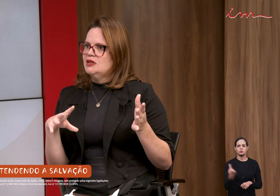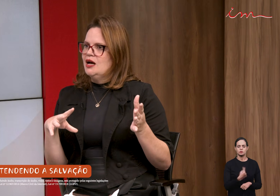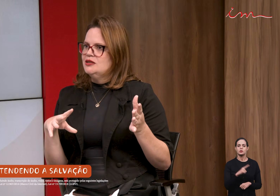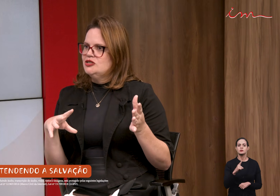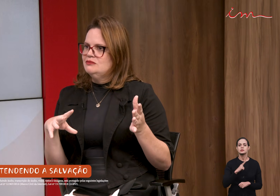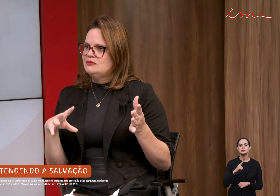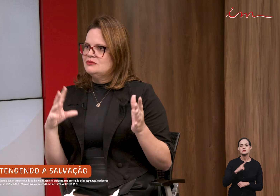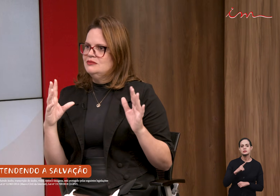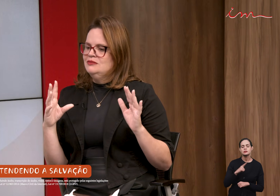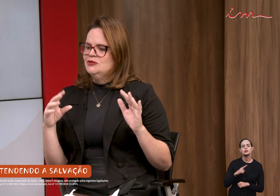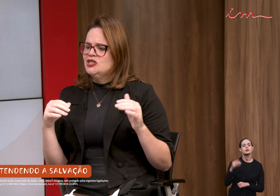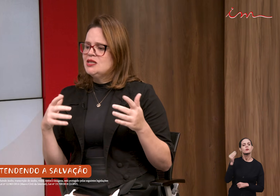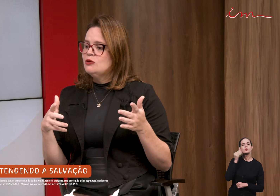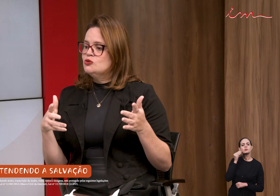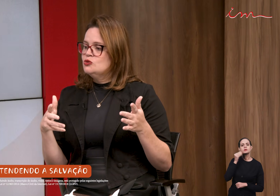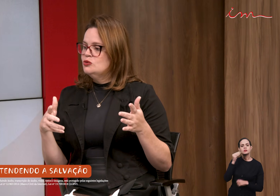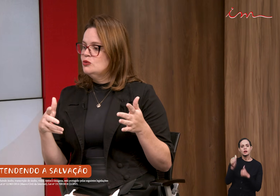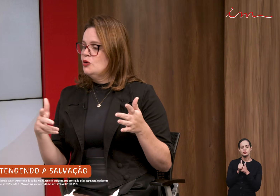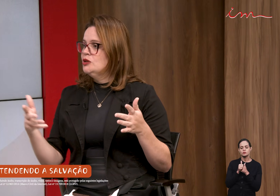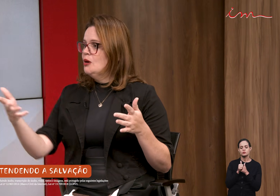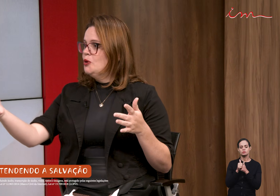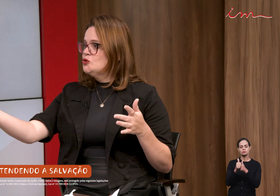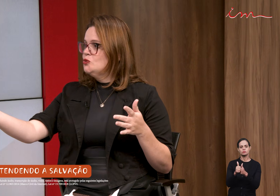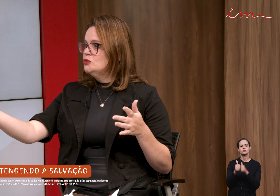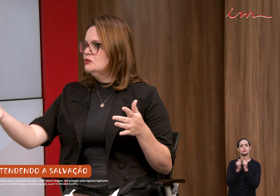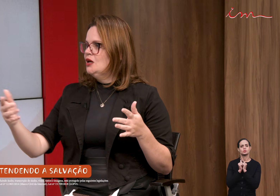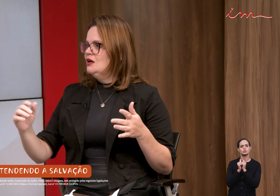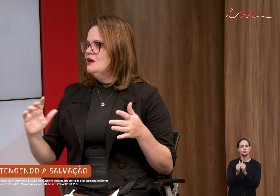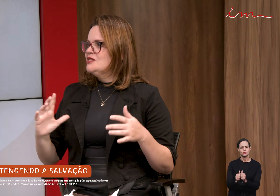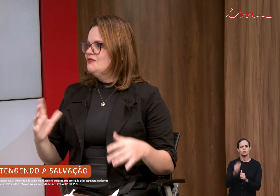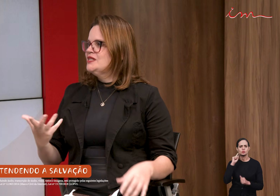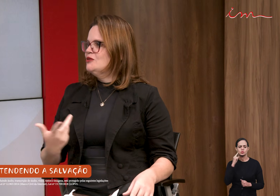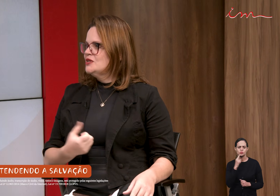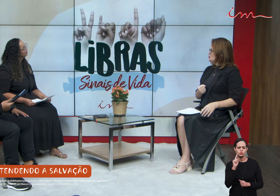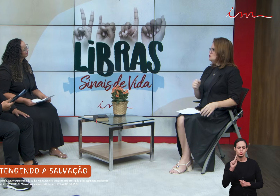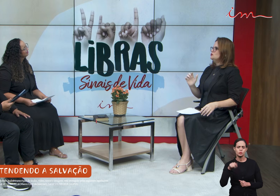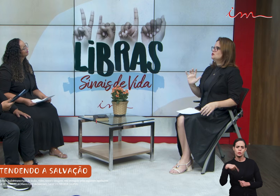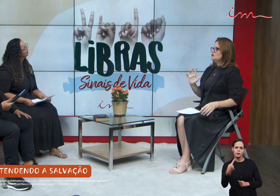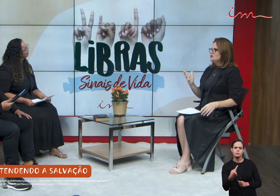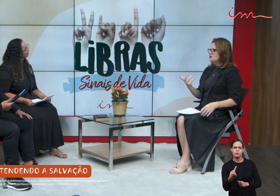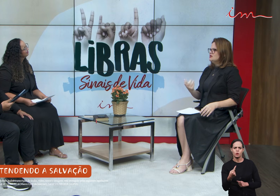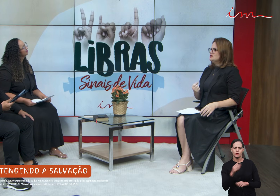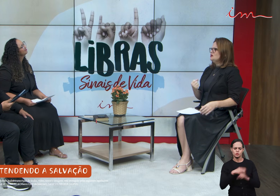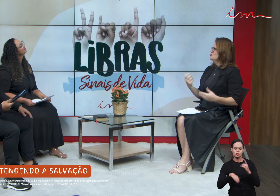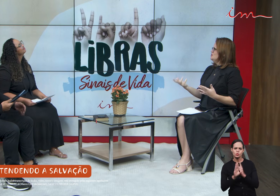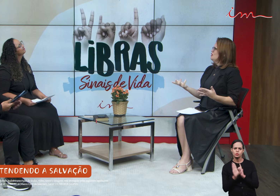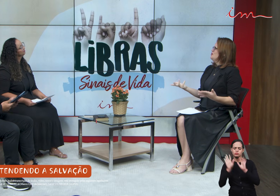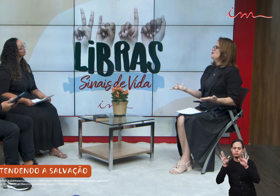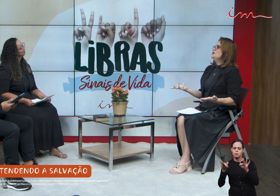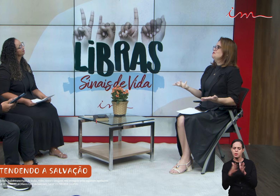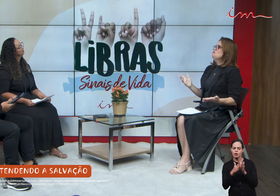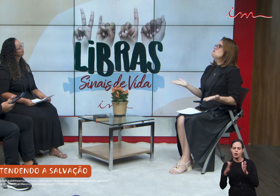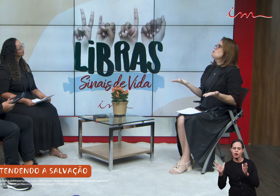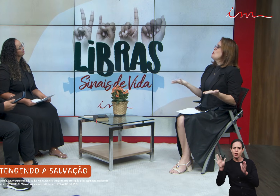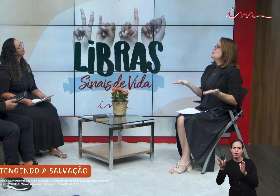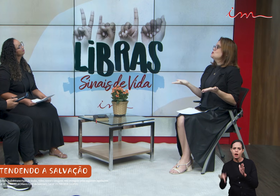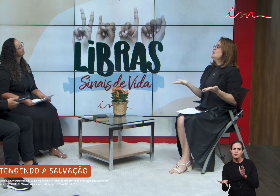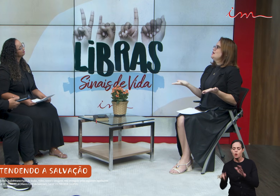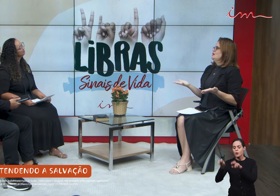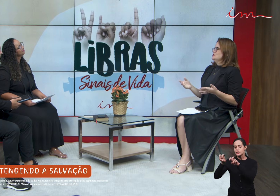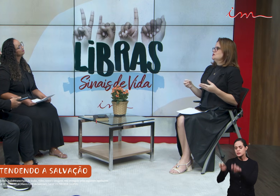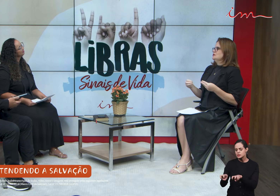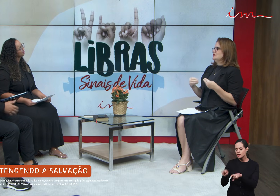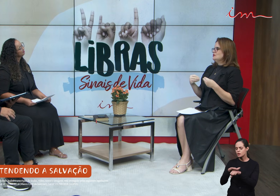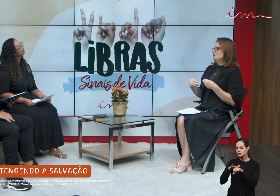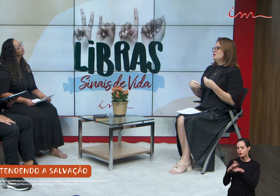uma oportunidade de estar com o surdo, ou então após o culto, né? Você fez salvação, o culto todo, salvação, e no final ele foi... Mas